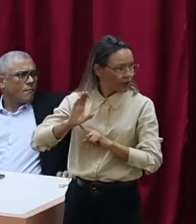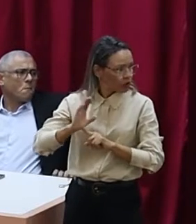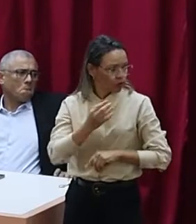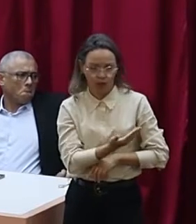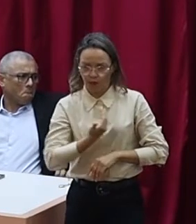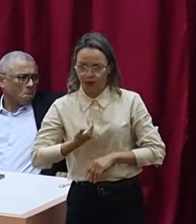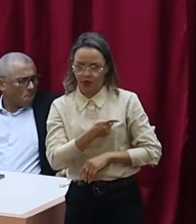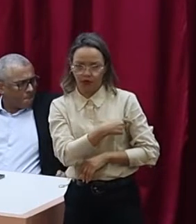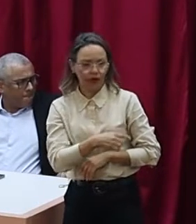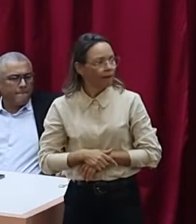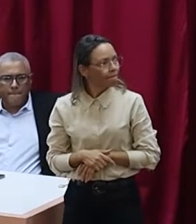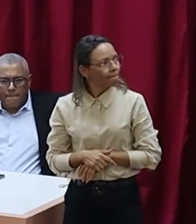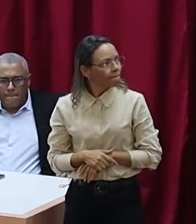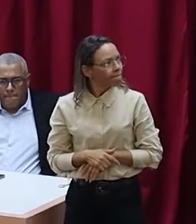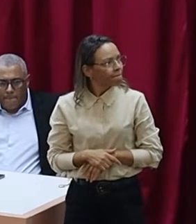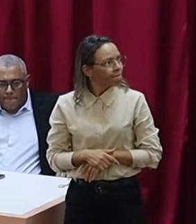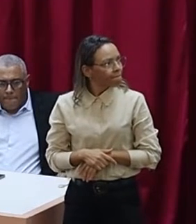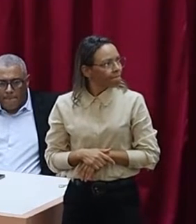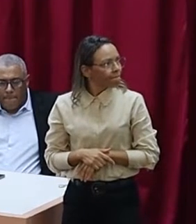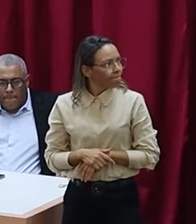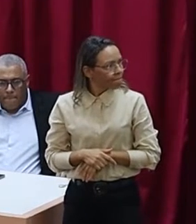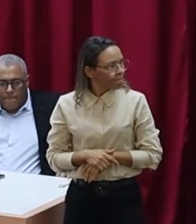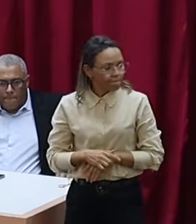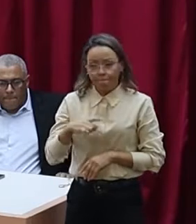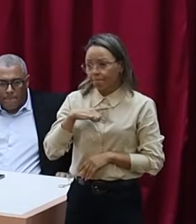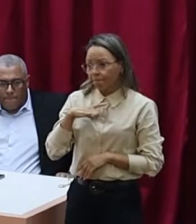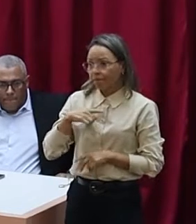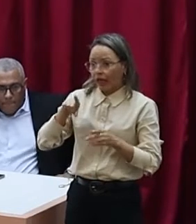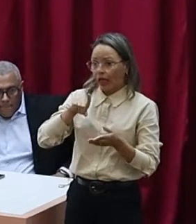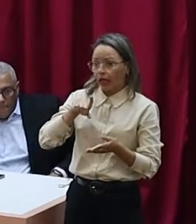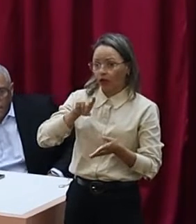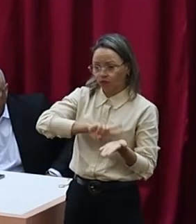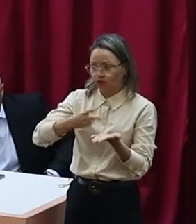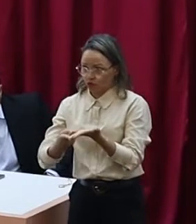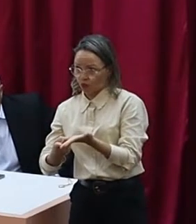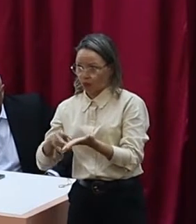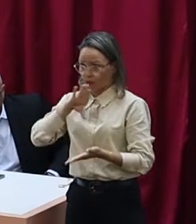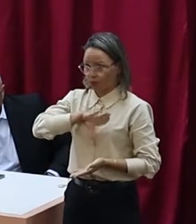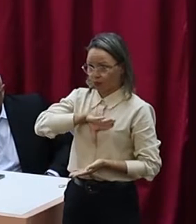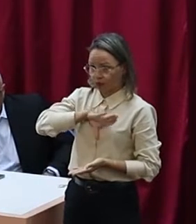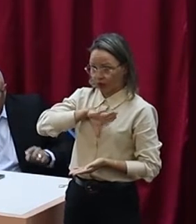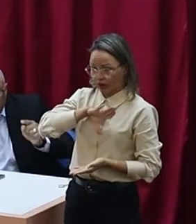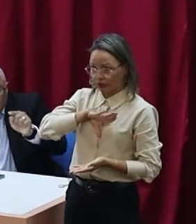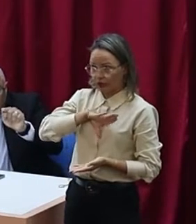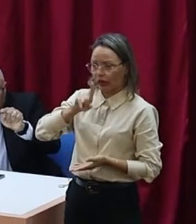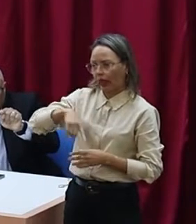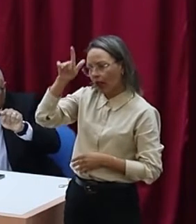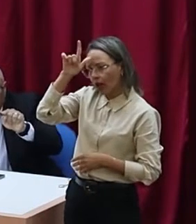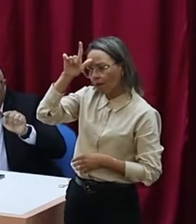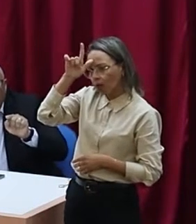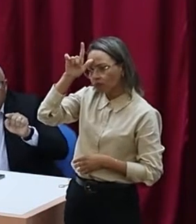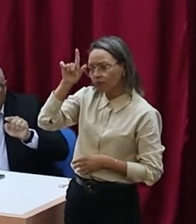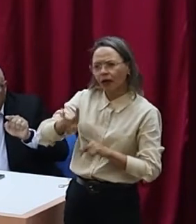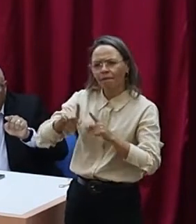da Esperança, né, do Bloch, né, tem uma tradução para o português, um filósofo marxista alemão,